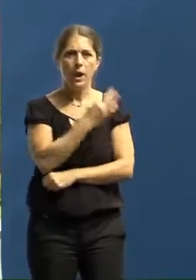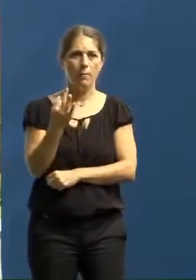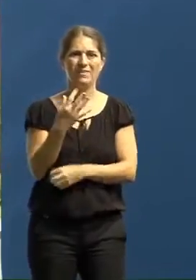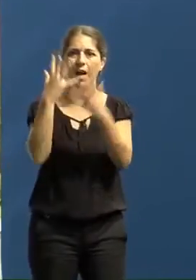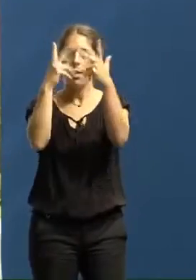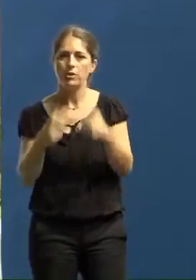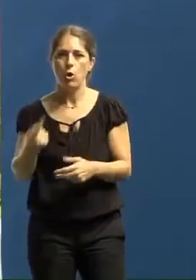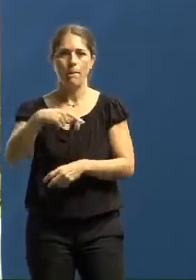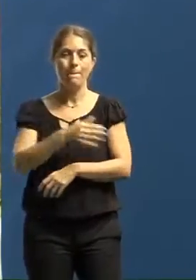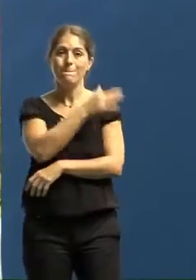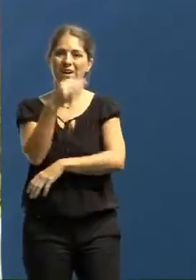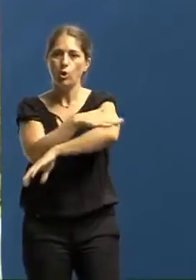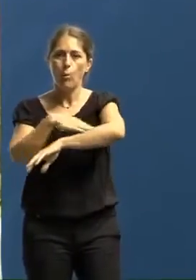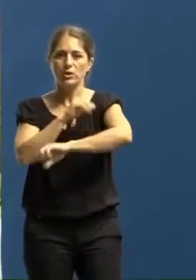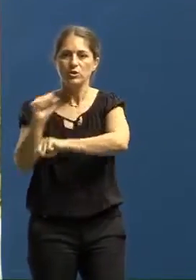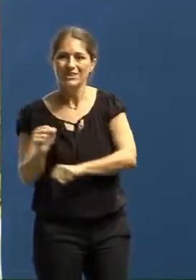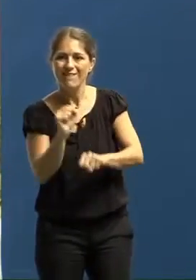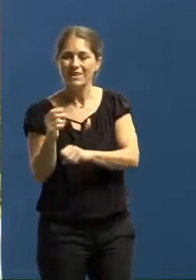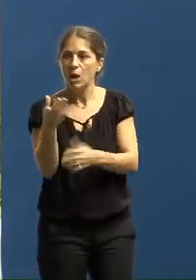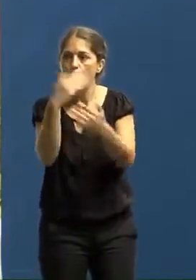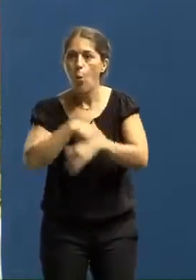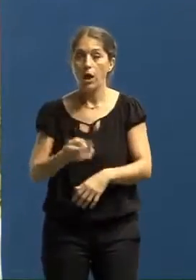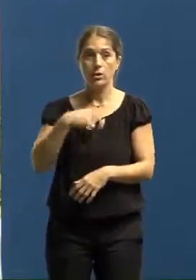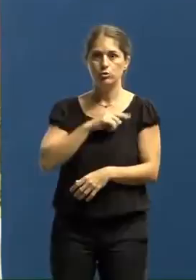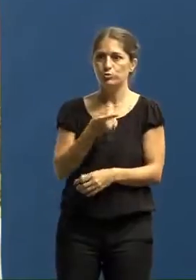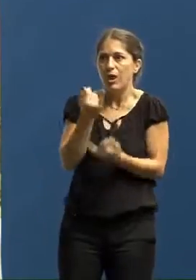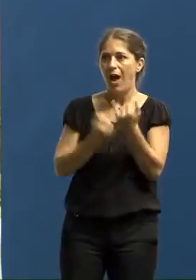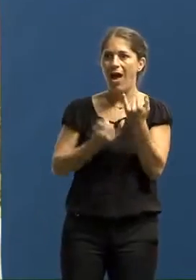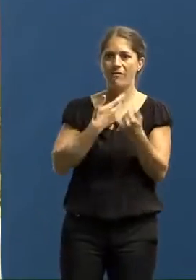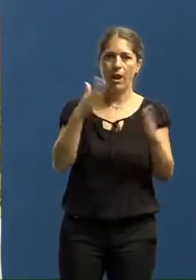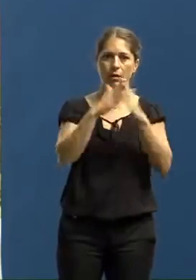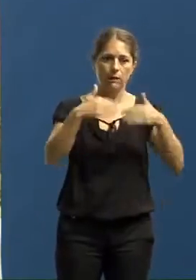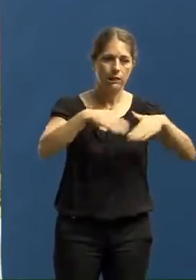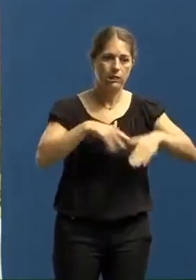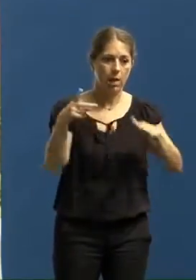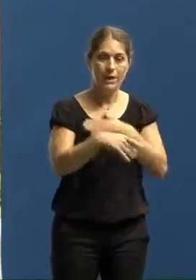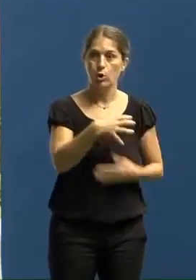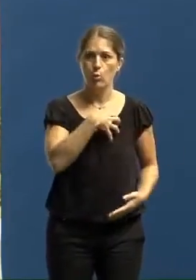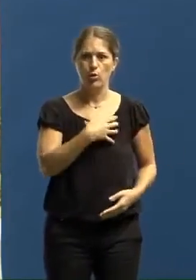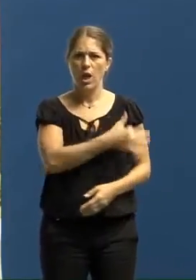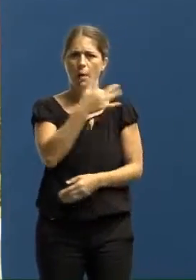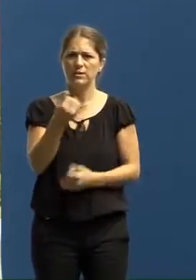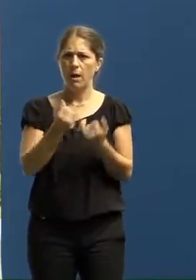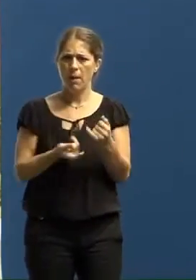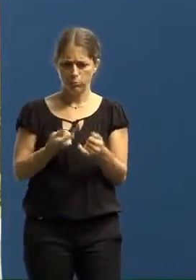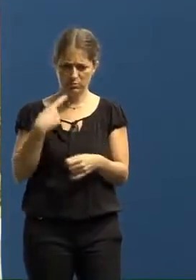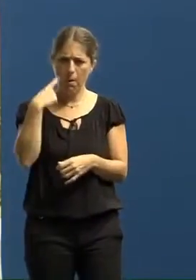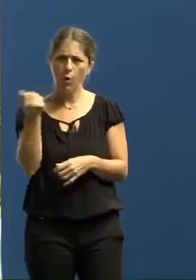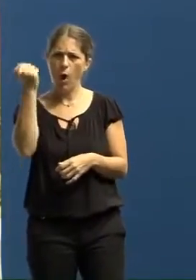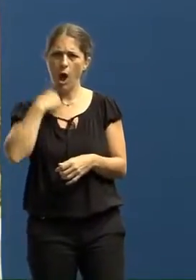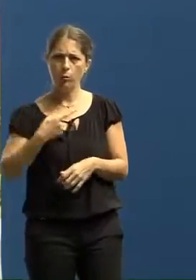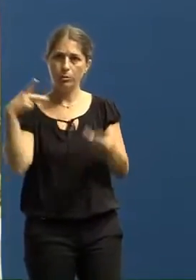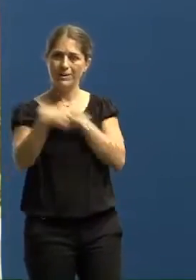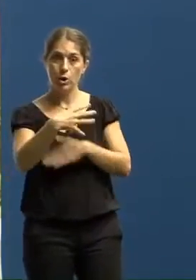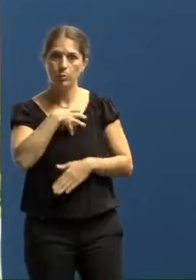seus propios gobernos, e que incluso non podíamos evitar desafiuzamentos e non podíamos evitar abusos bancarios, porque iso non chegaba